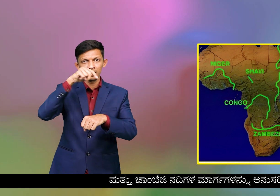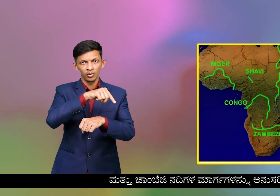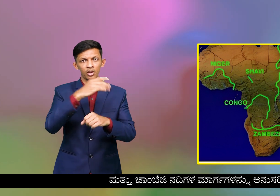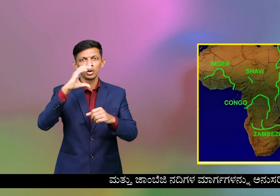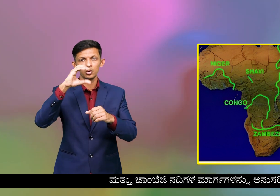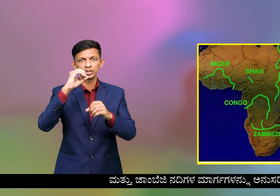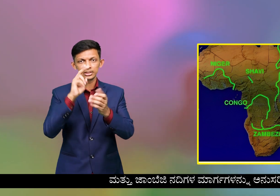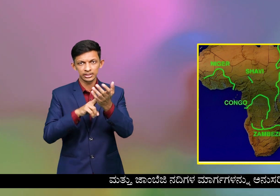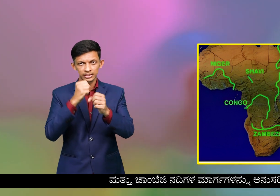ಅನುಸರಿಸಿತು.